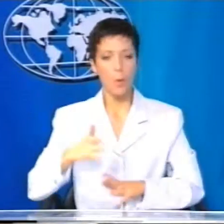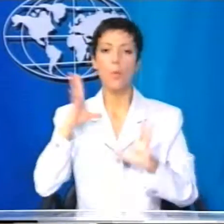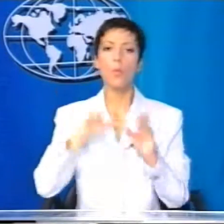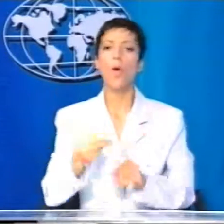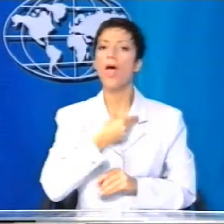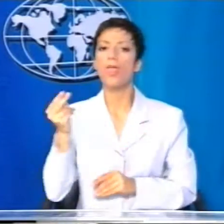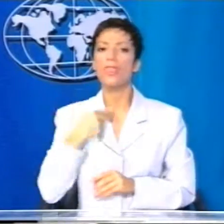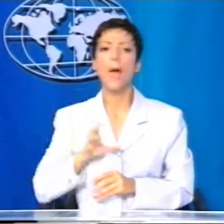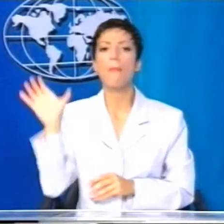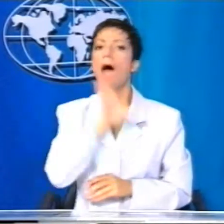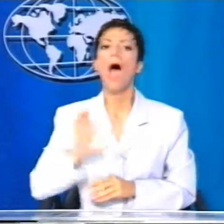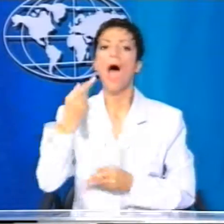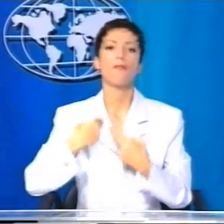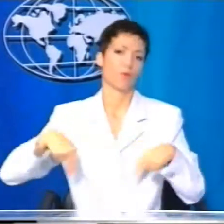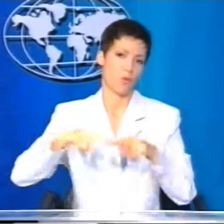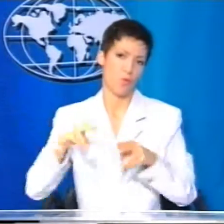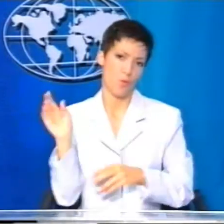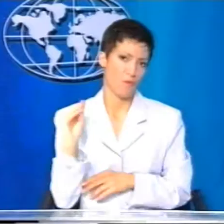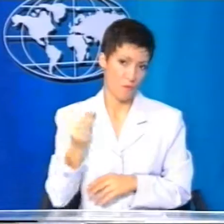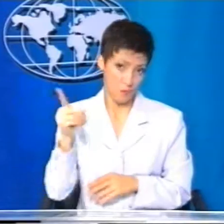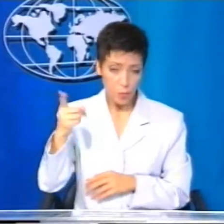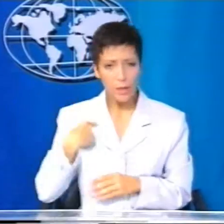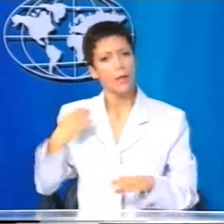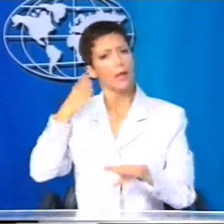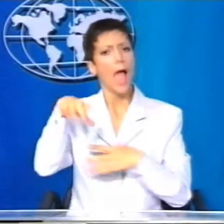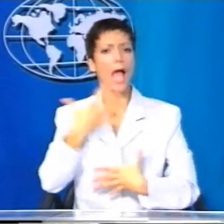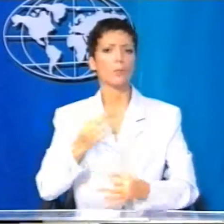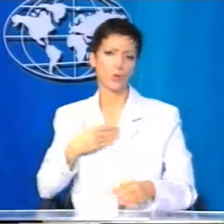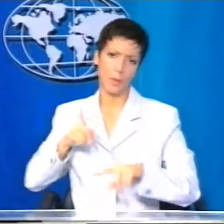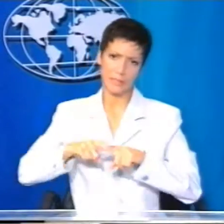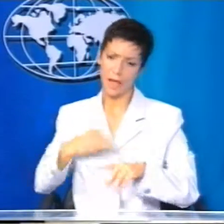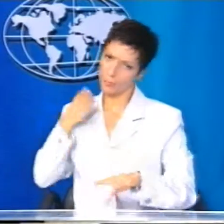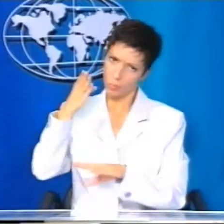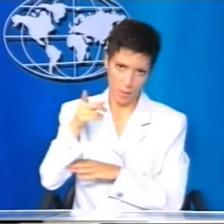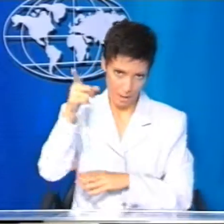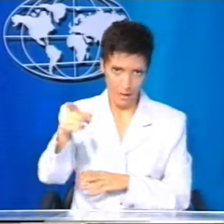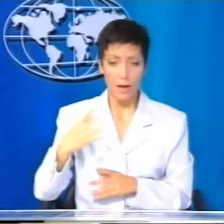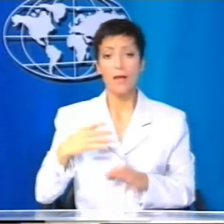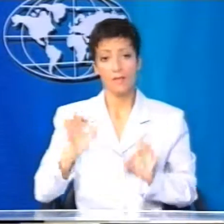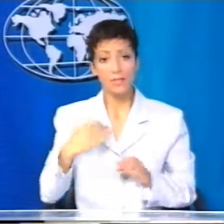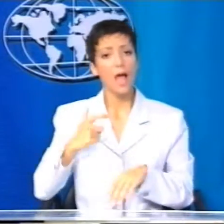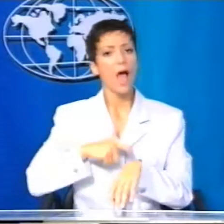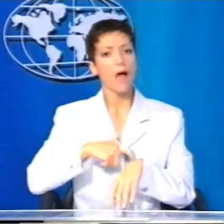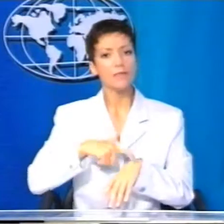μας εκπροσωπήσουν στην Ευρωβουλή. Τα μέχρι τώρα αποτελέσματα δείχνουν προβάδισμα της Νέας Δημοκρατίας με